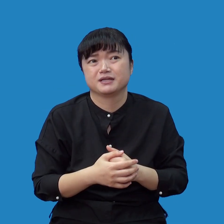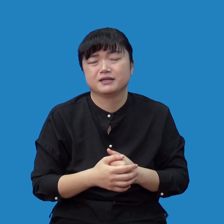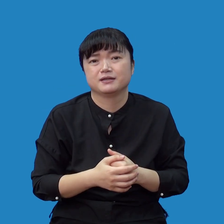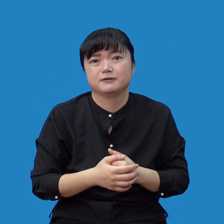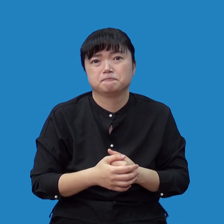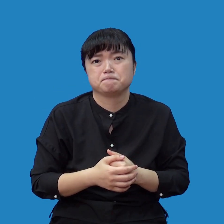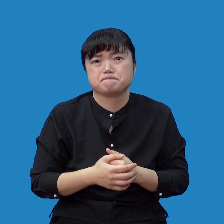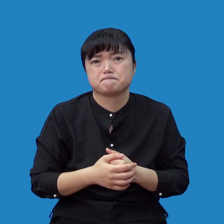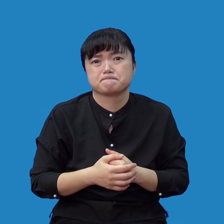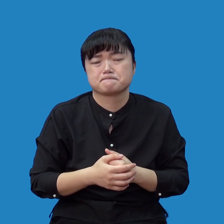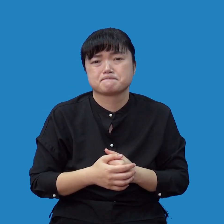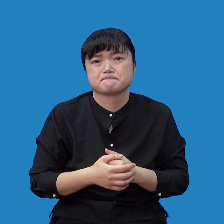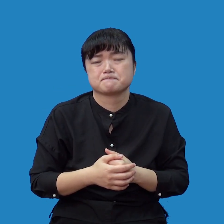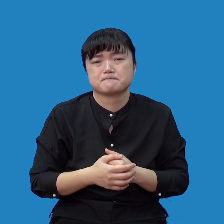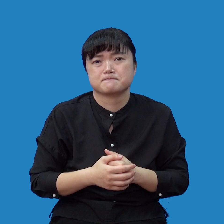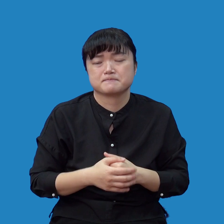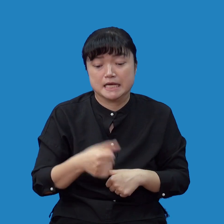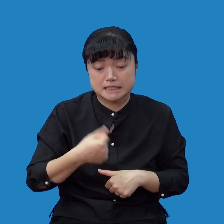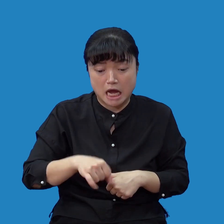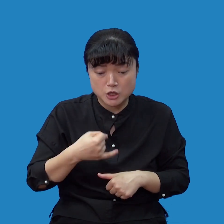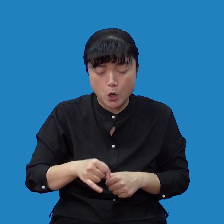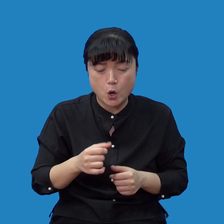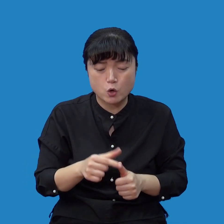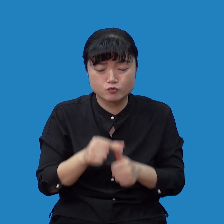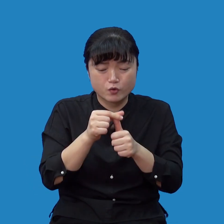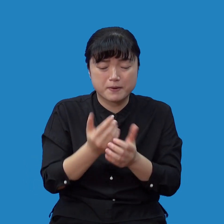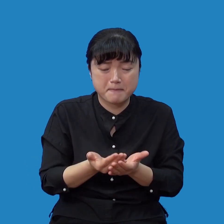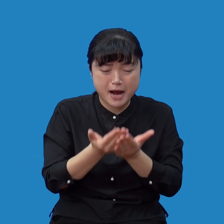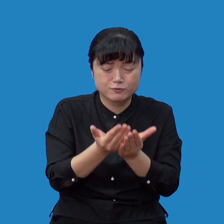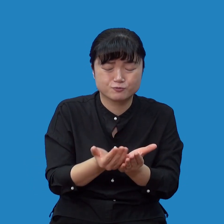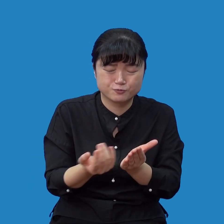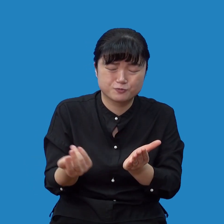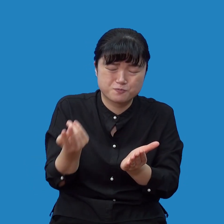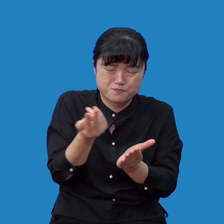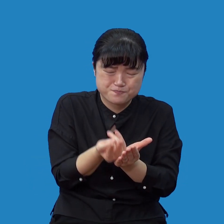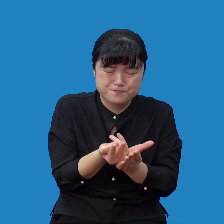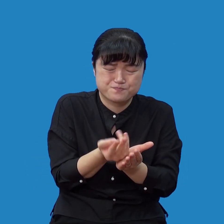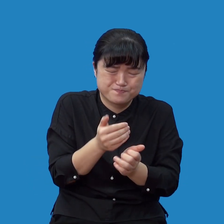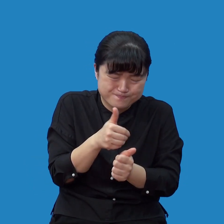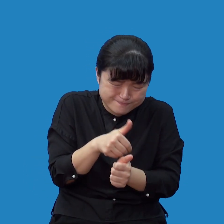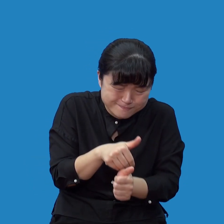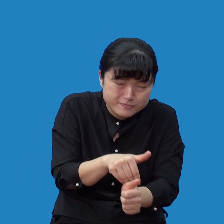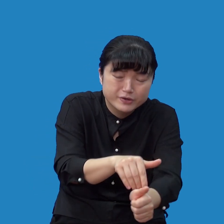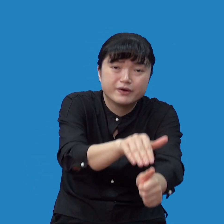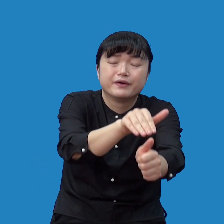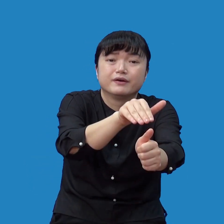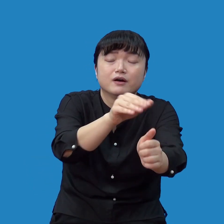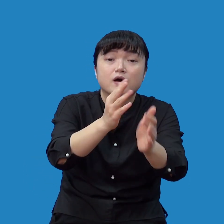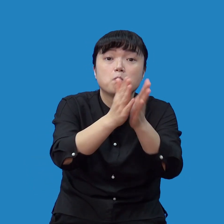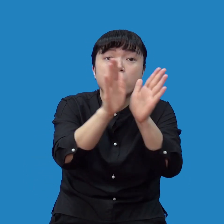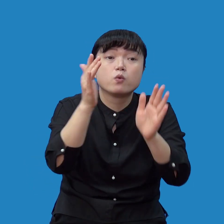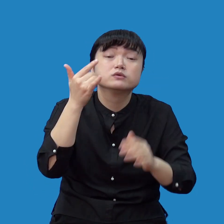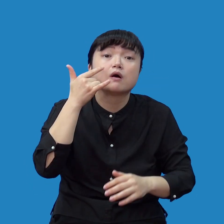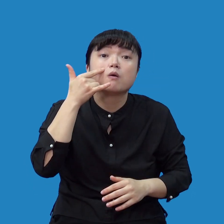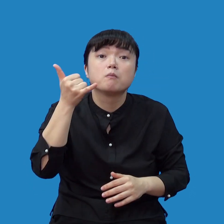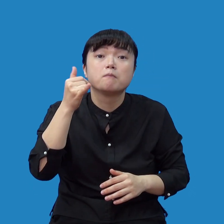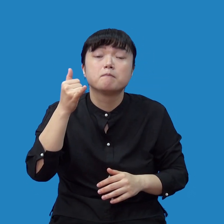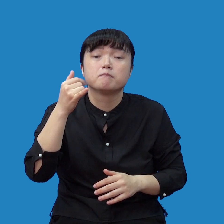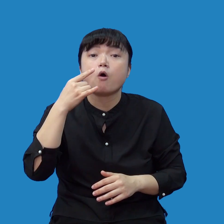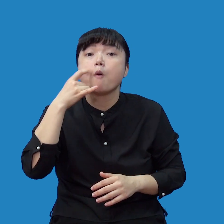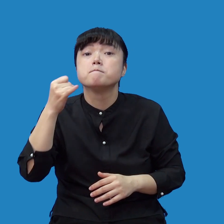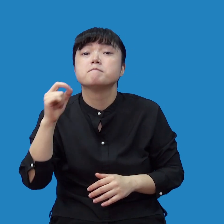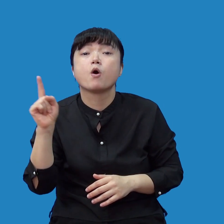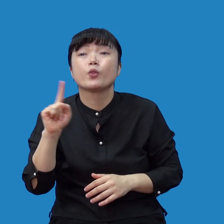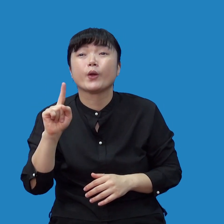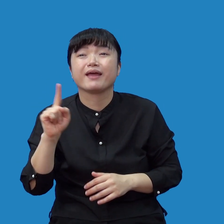오늘 이 자녀를 구원의 방주에 담아 세상에 보냈는데, 그런데 이 모세의 어머니 요게벳이 어떻게 보냈는가? 그